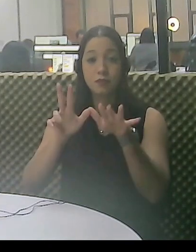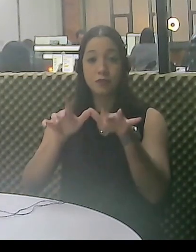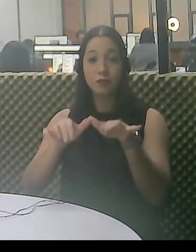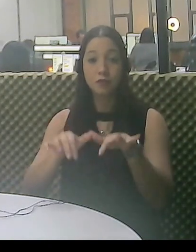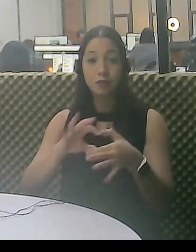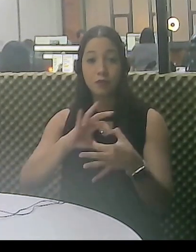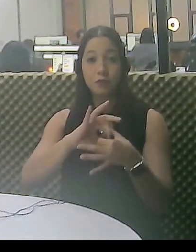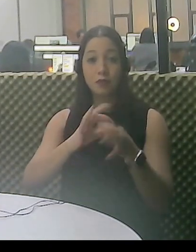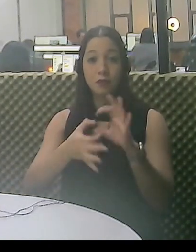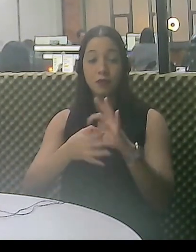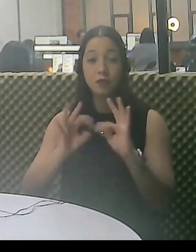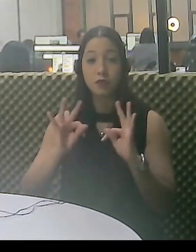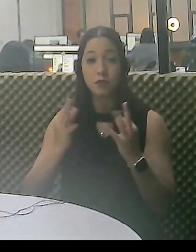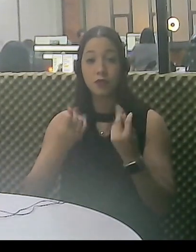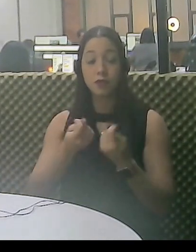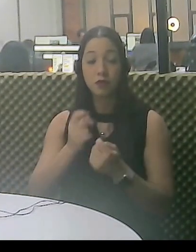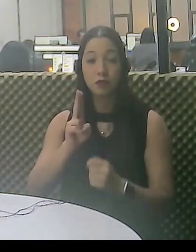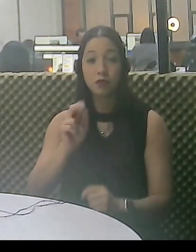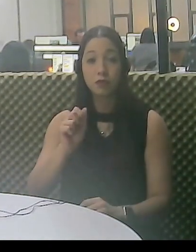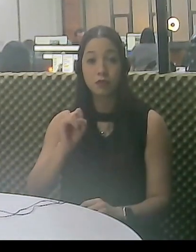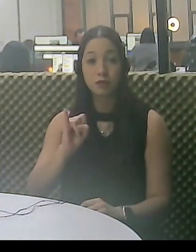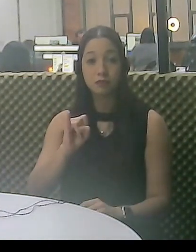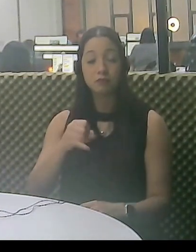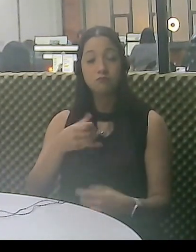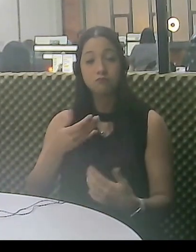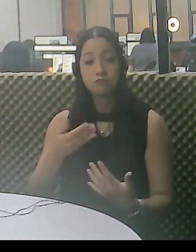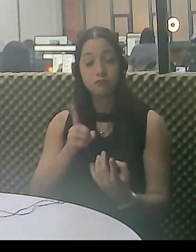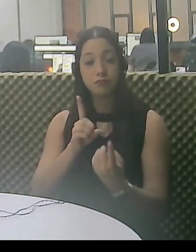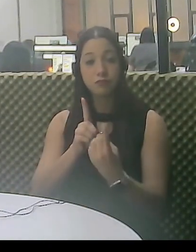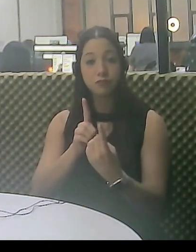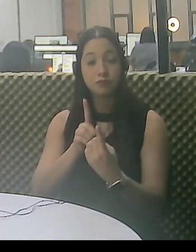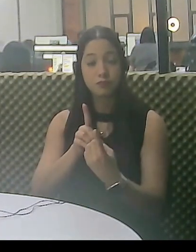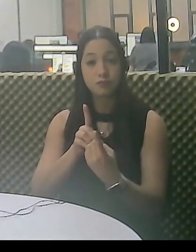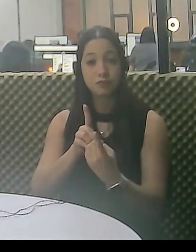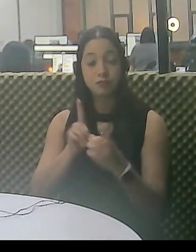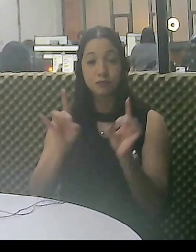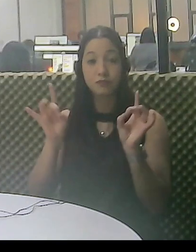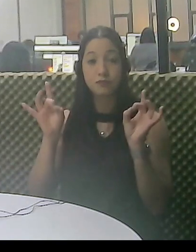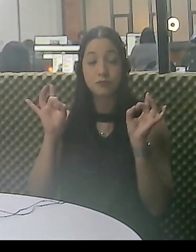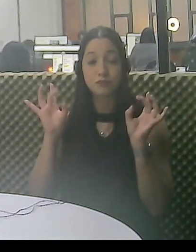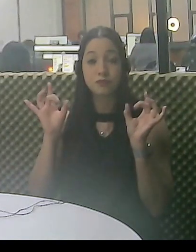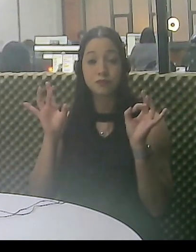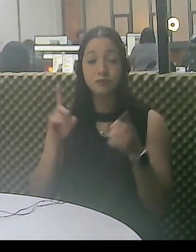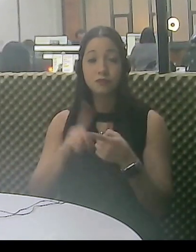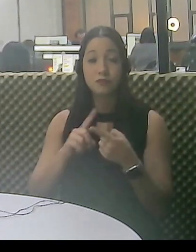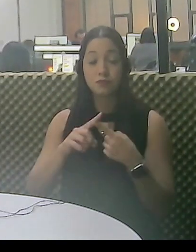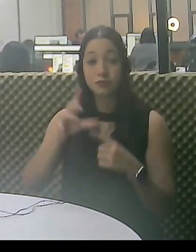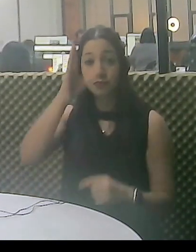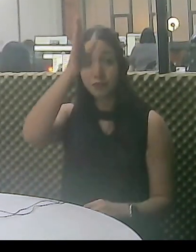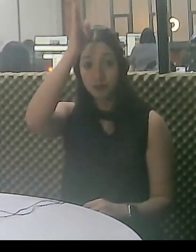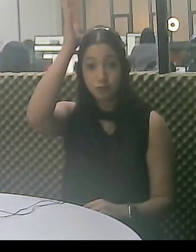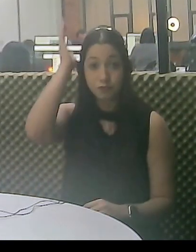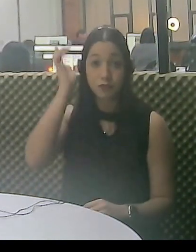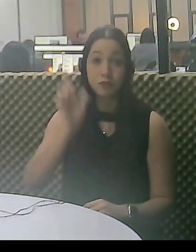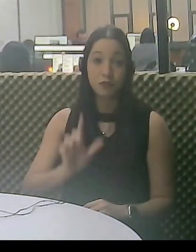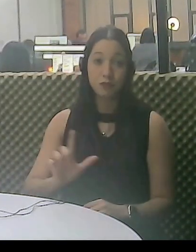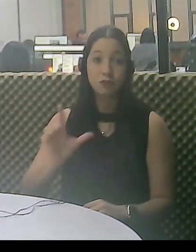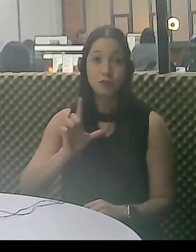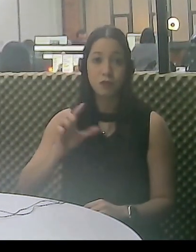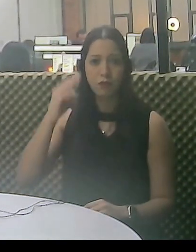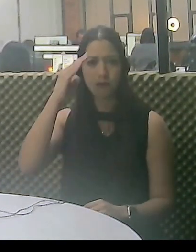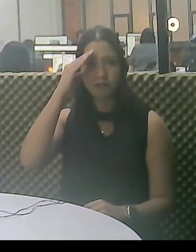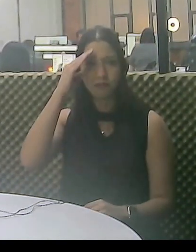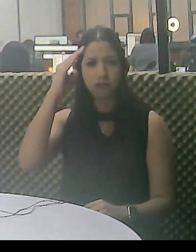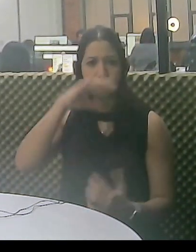com todas as nossas unidades de saúde. Então, além da gente ter um atendimento especializado, porque o bombeiro, sem dúvida nenhuma, é a maior